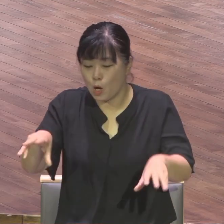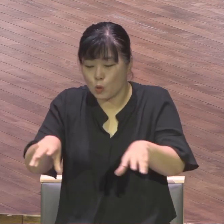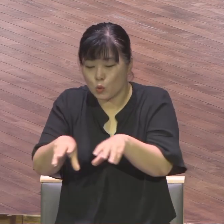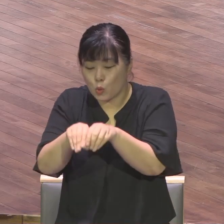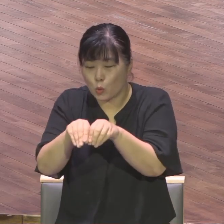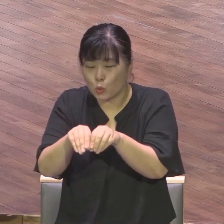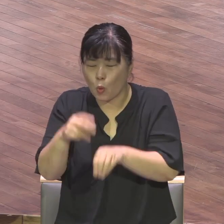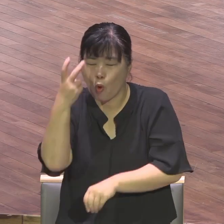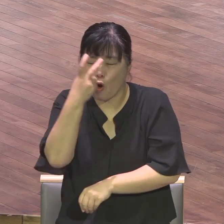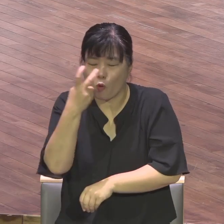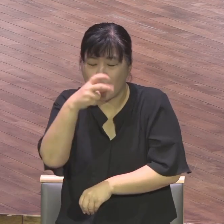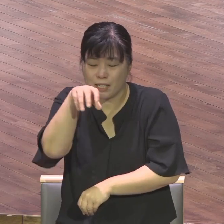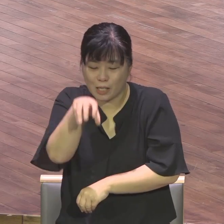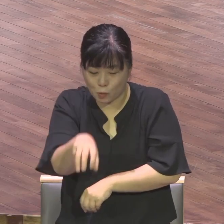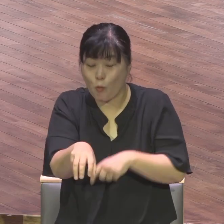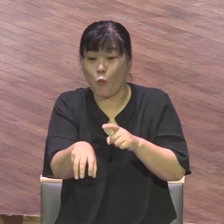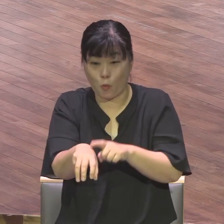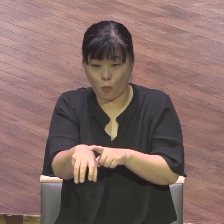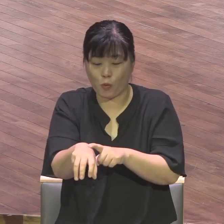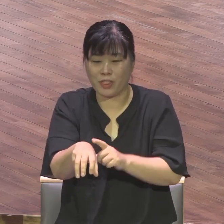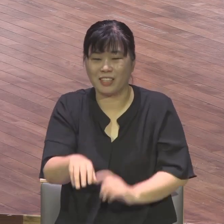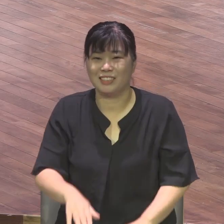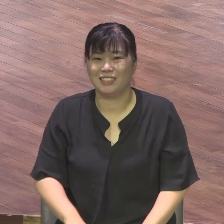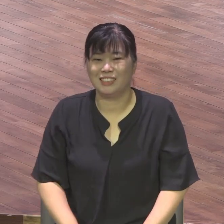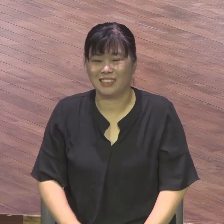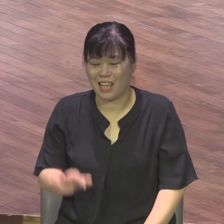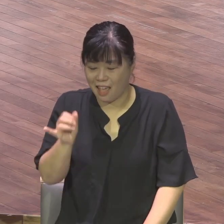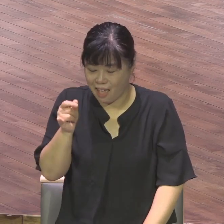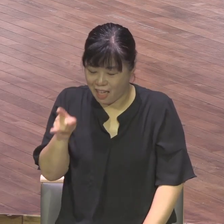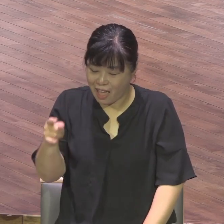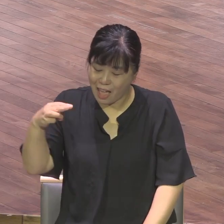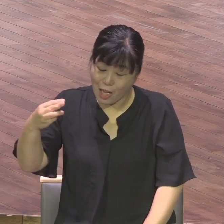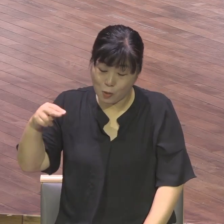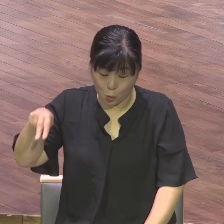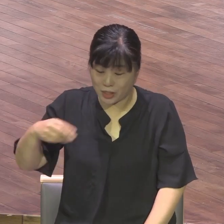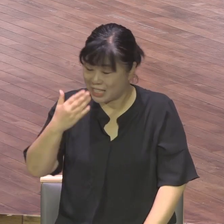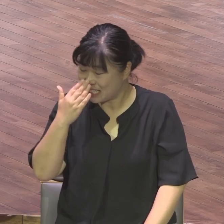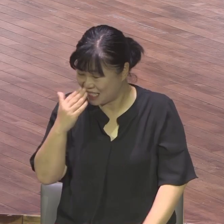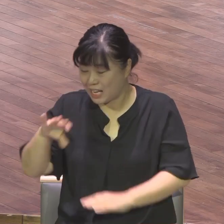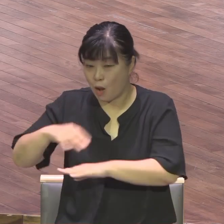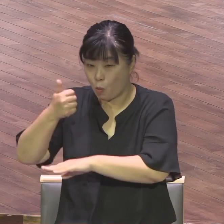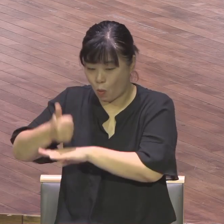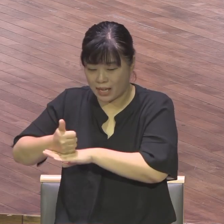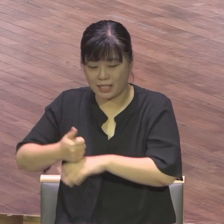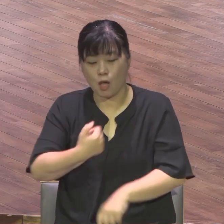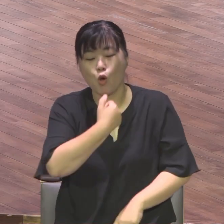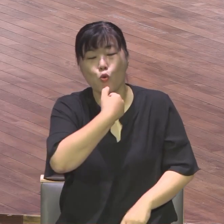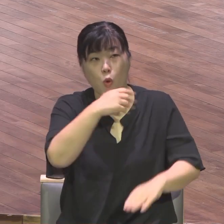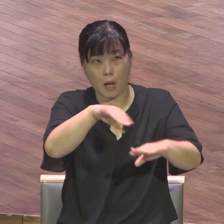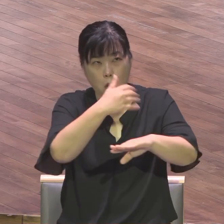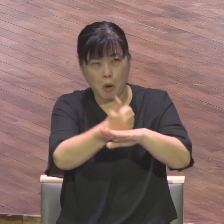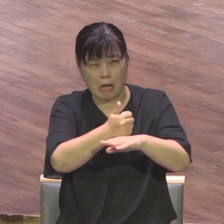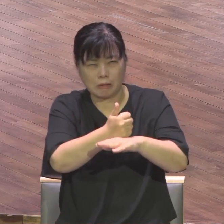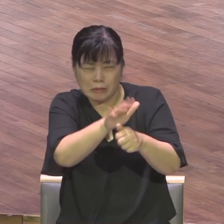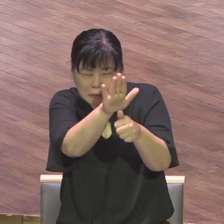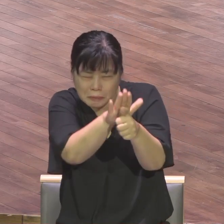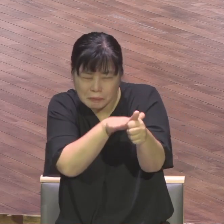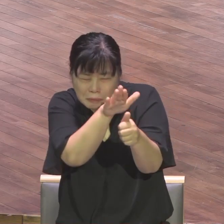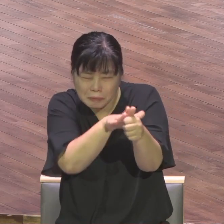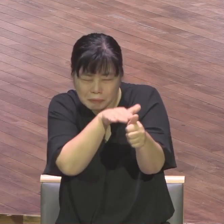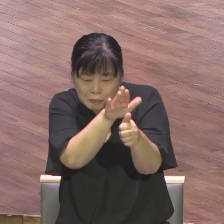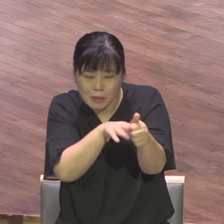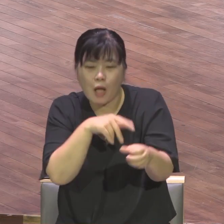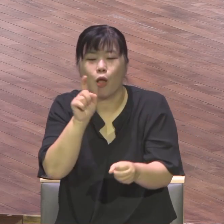황제에게 잘 보이려고 로마 황제를 위하여 지은 도시예요. 그래서 이름도 로마 황제를